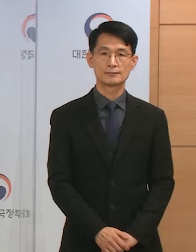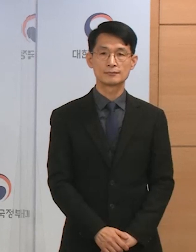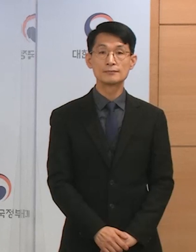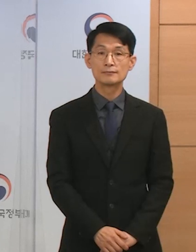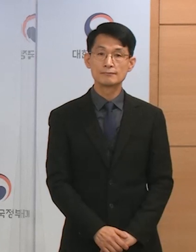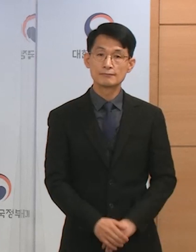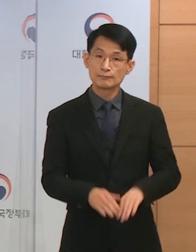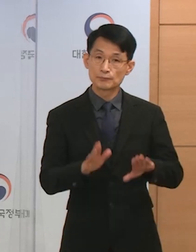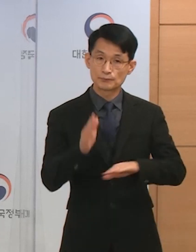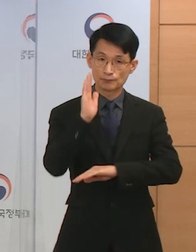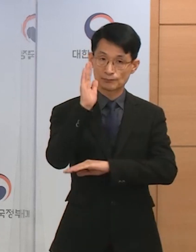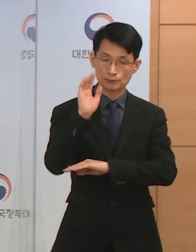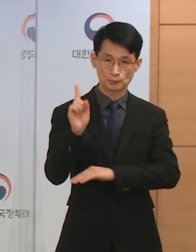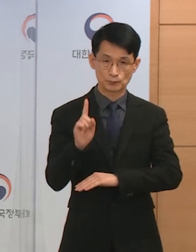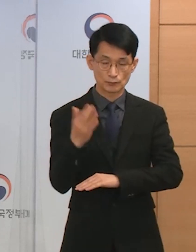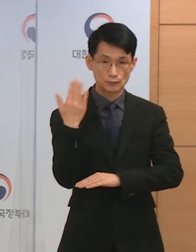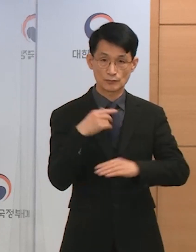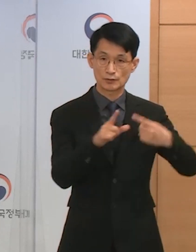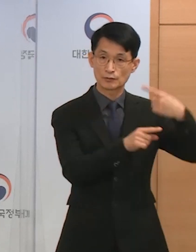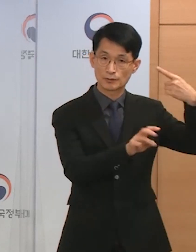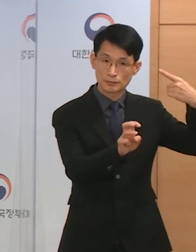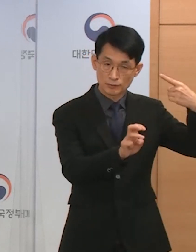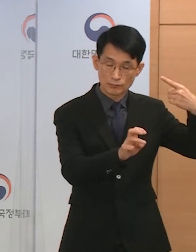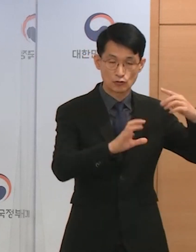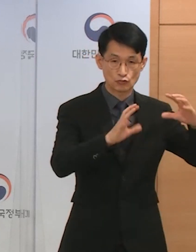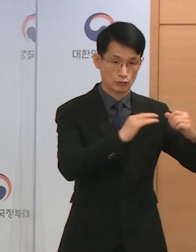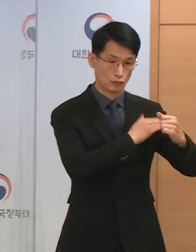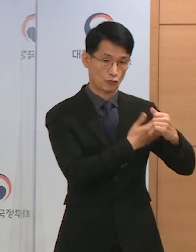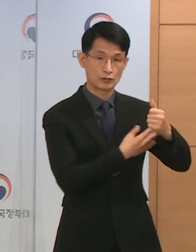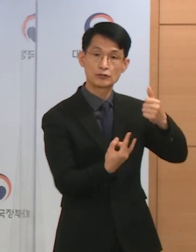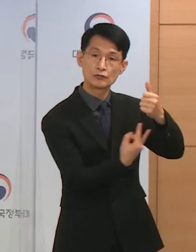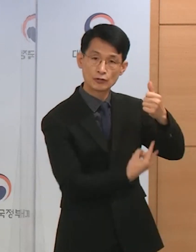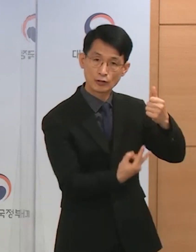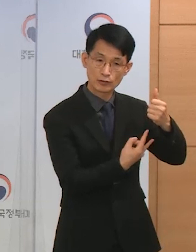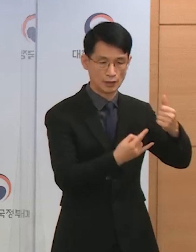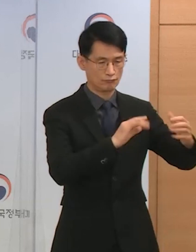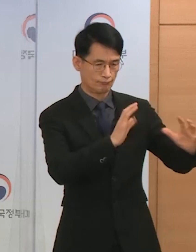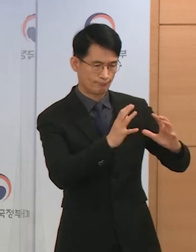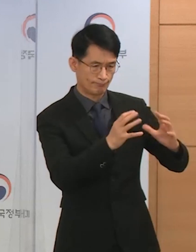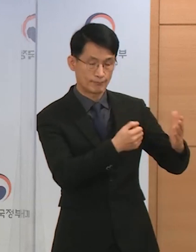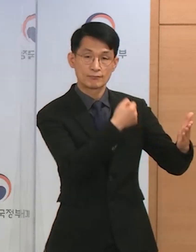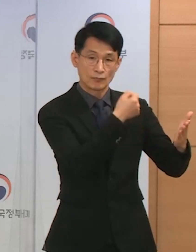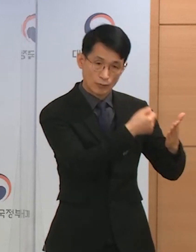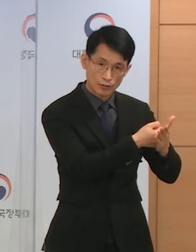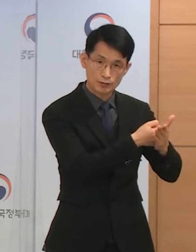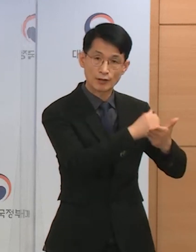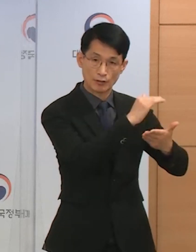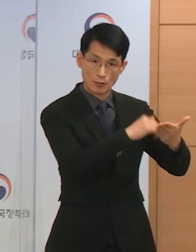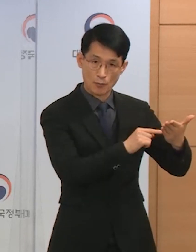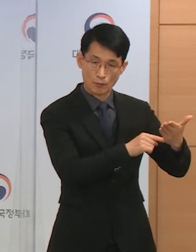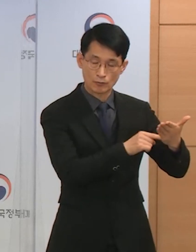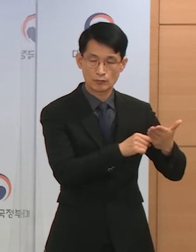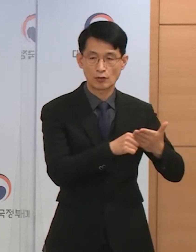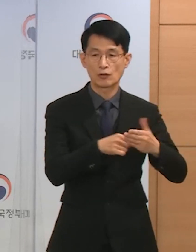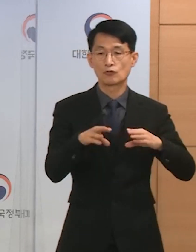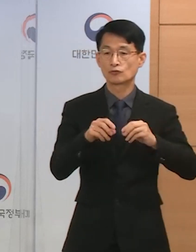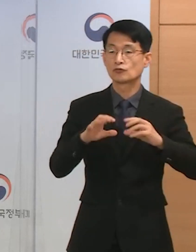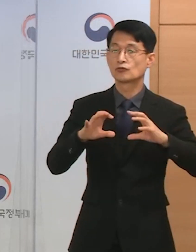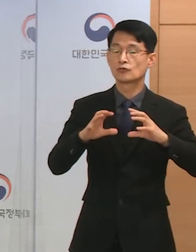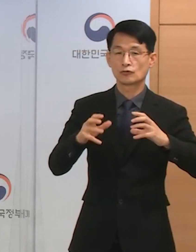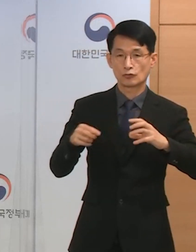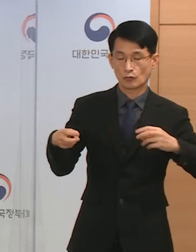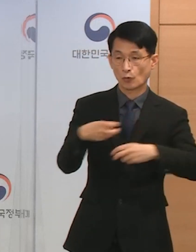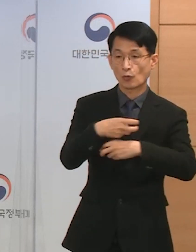네, 오늘은 지난 1월 30일 국민권익위원회 전환위원회에서 의결해서